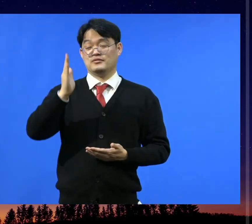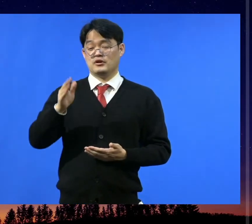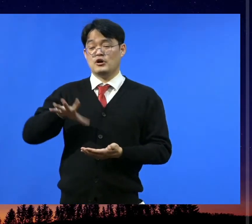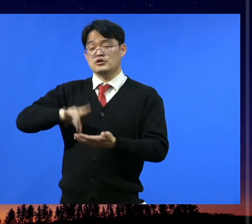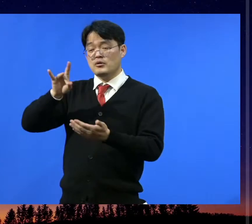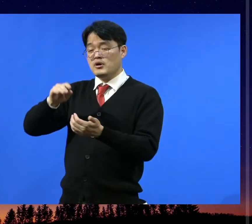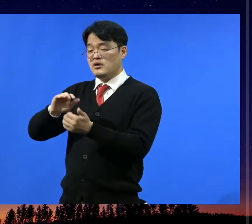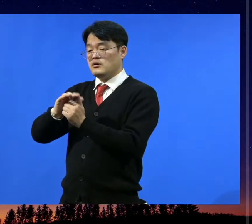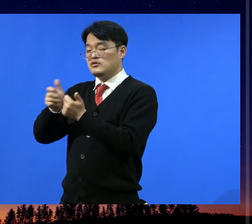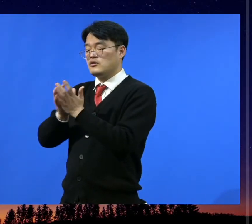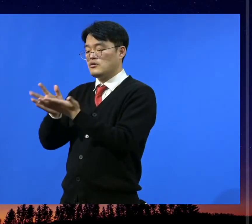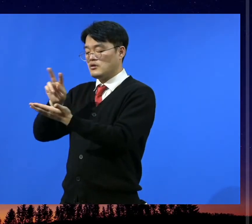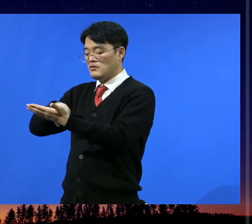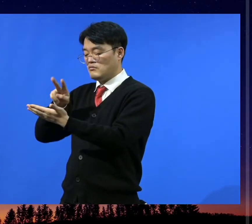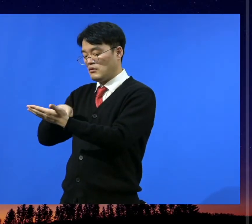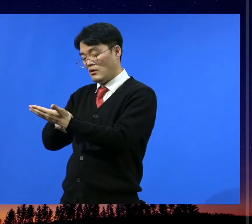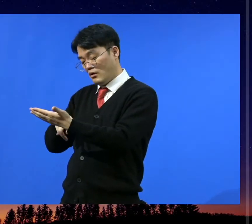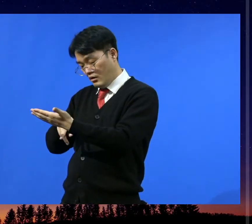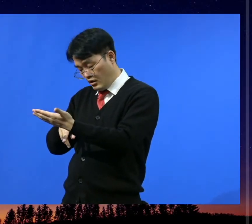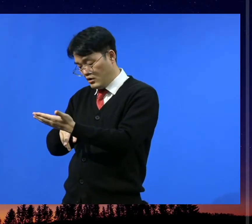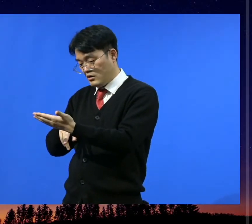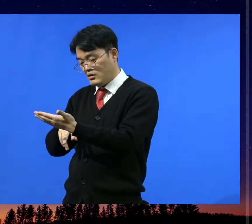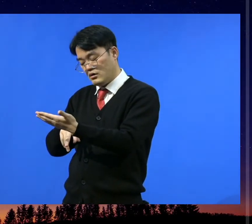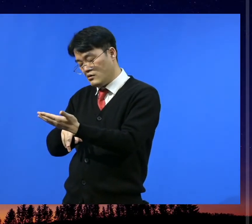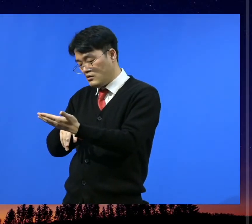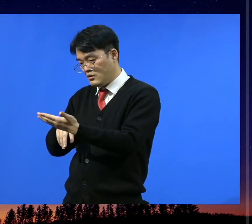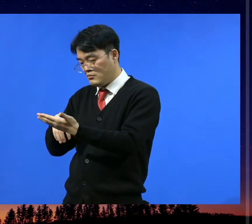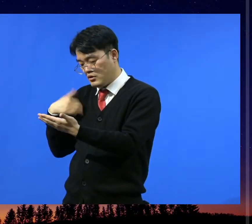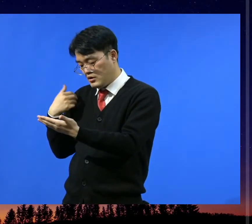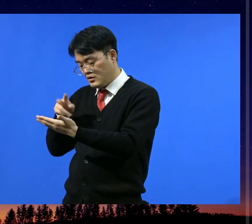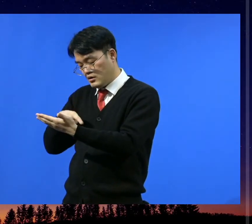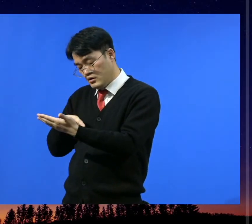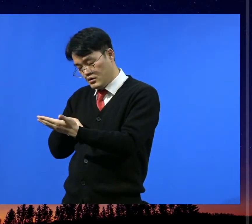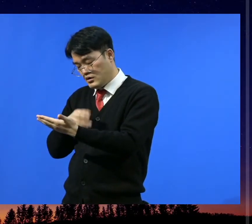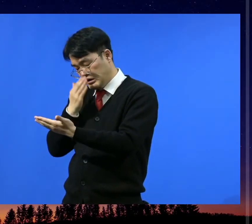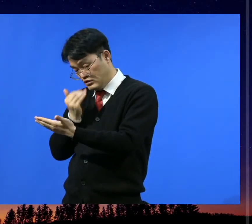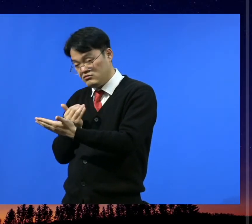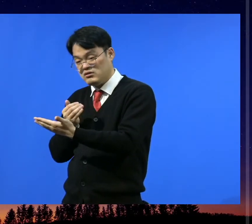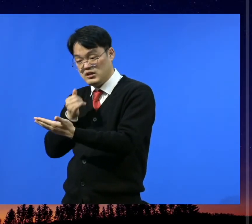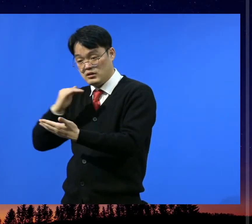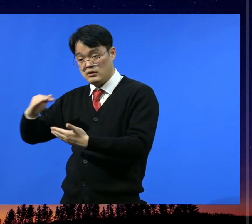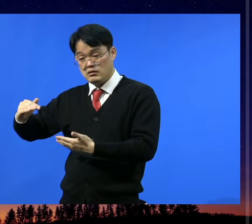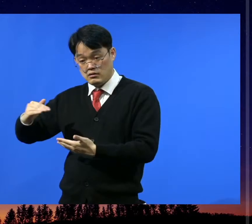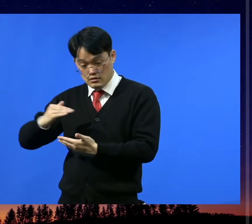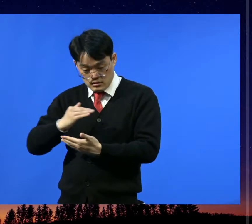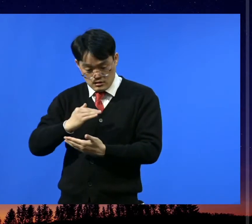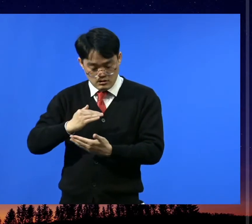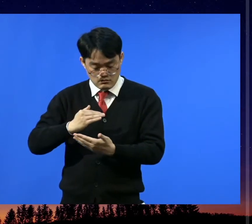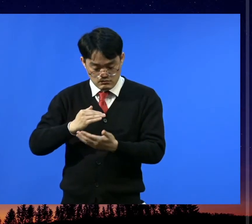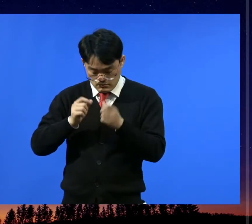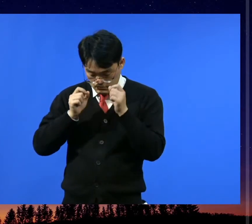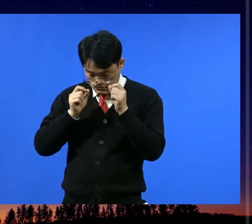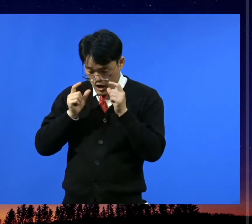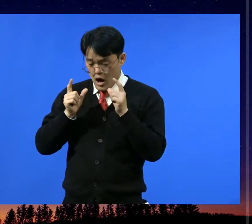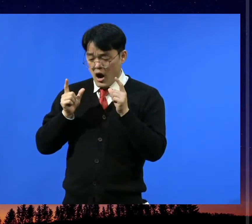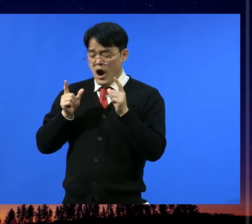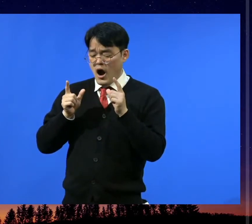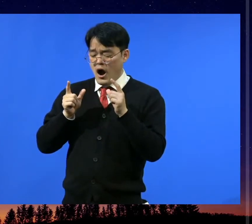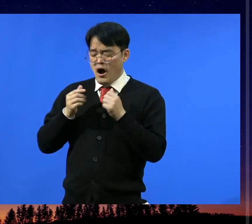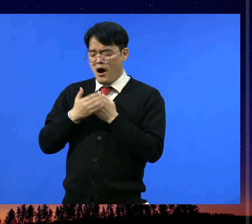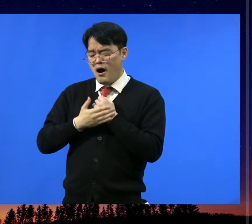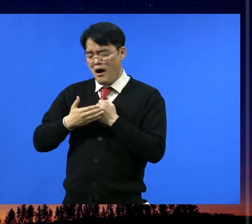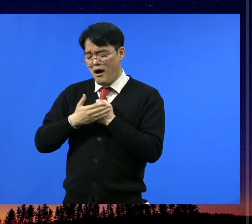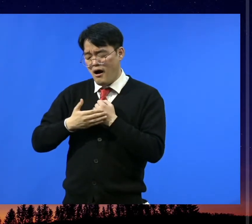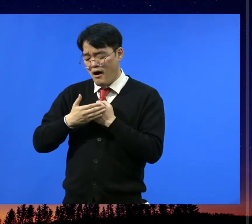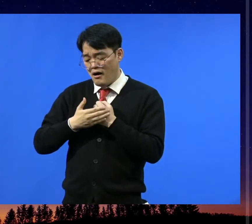종이요, 막 이랬어요. 그리고 막 성경을 읽으면 잠이 오고 그랬는데 어느 순간인가 이 성경에 눈이 열려.